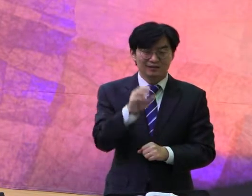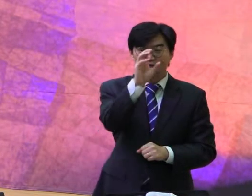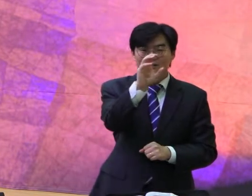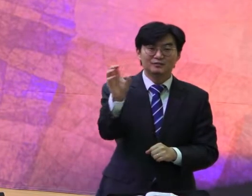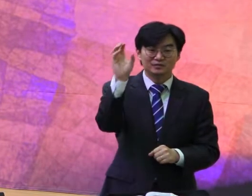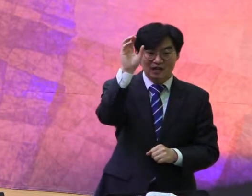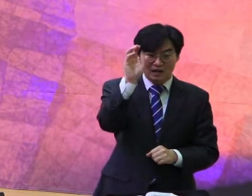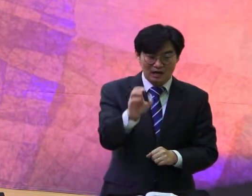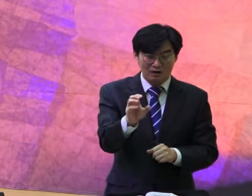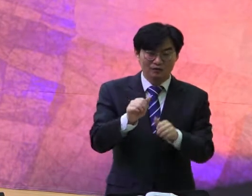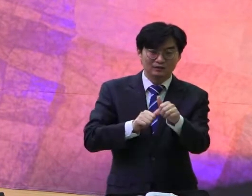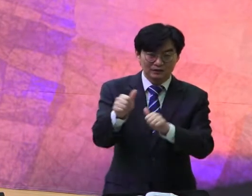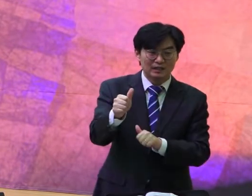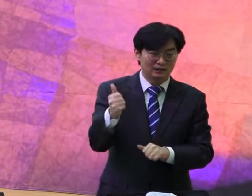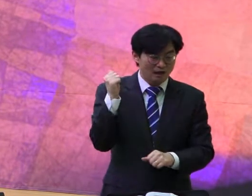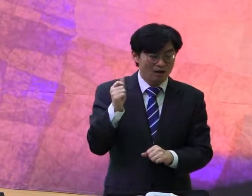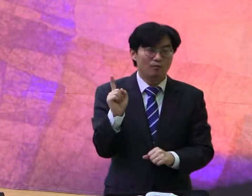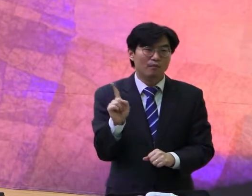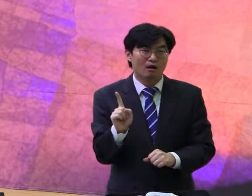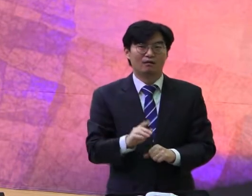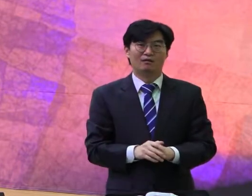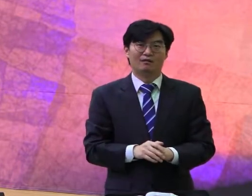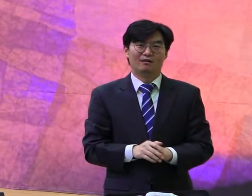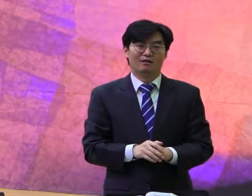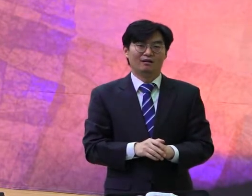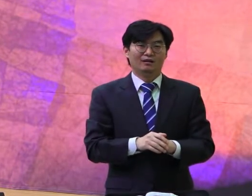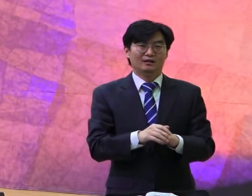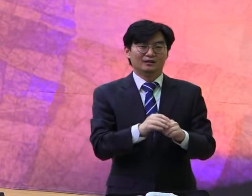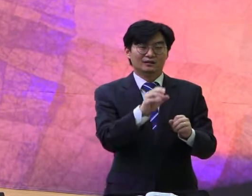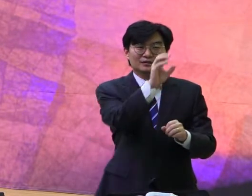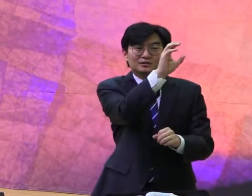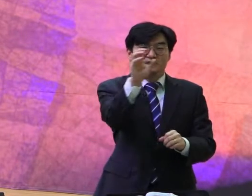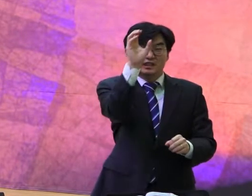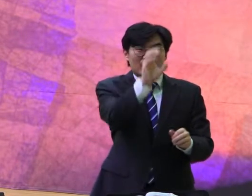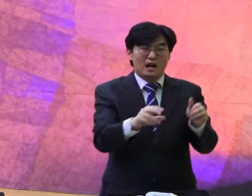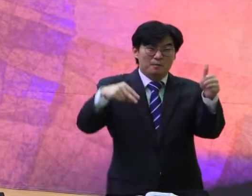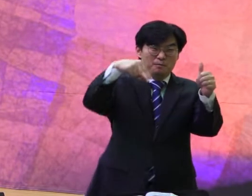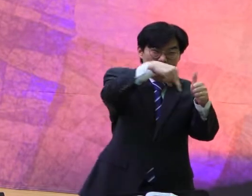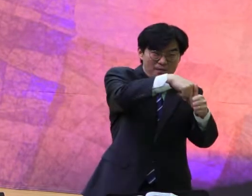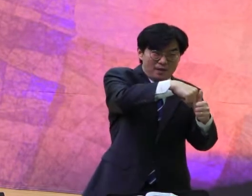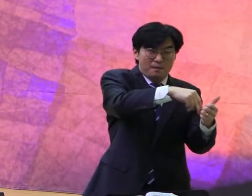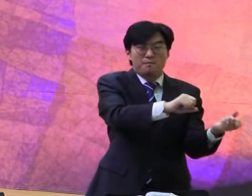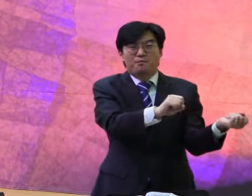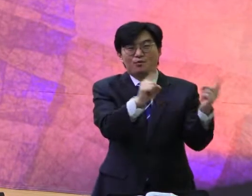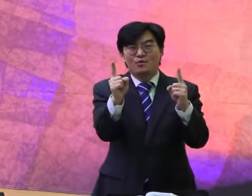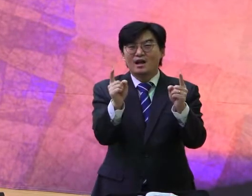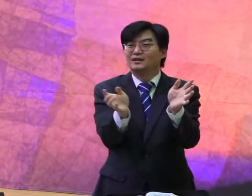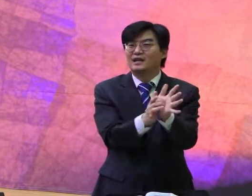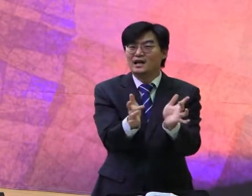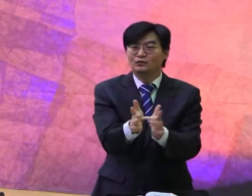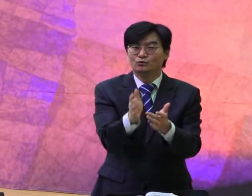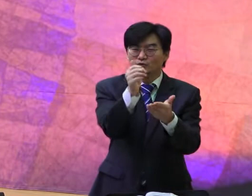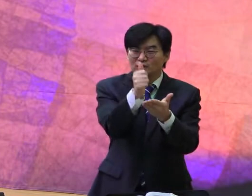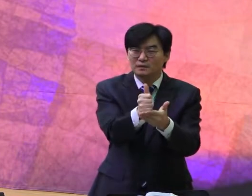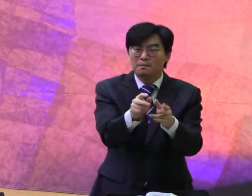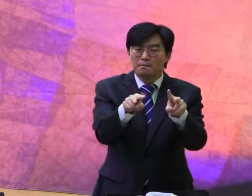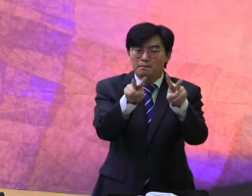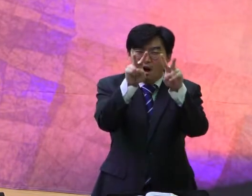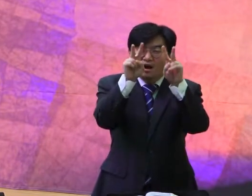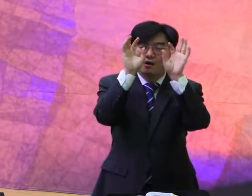십자가에서 이미 승리하신 예수님을 바라보라 하는 말과 똑같습니다. 이미